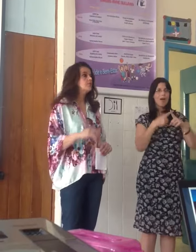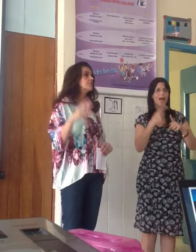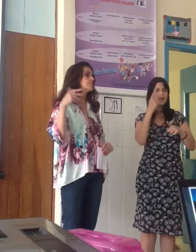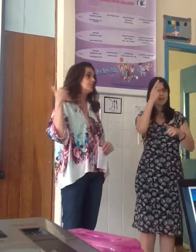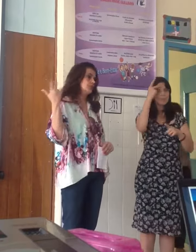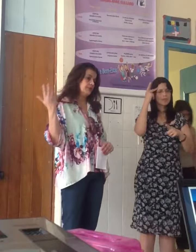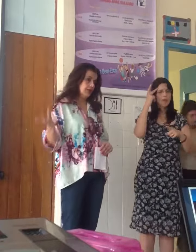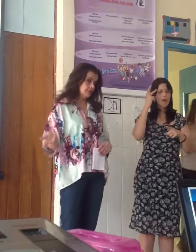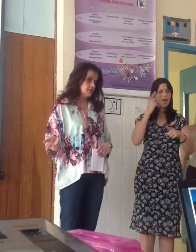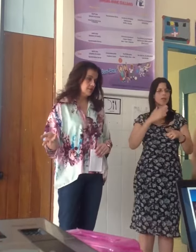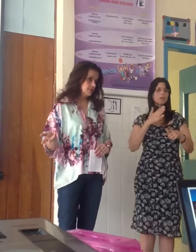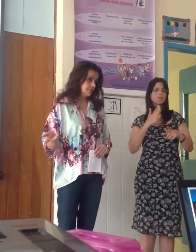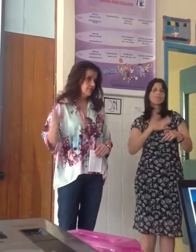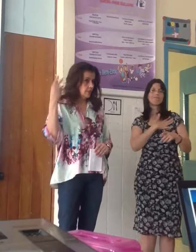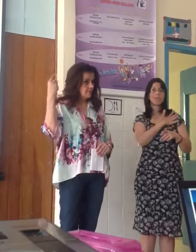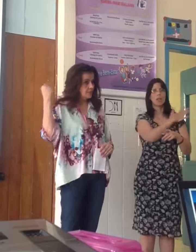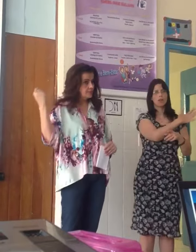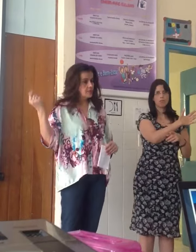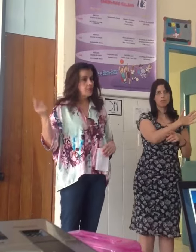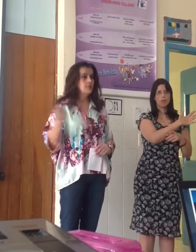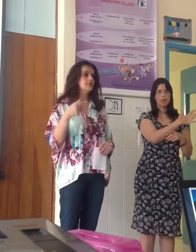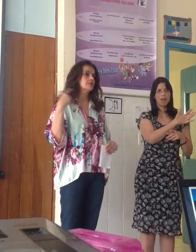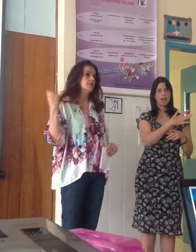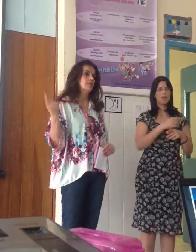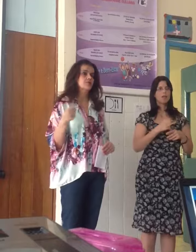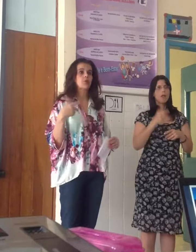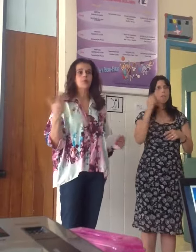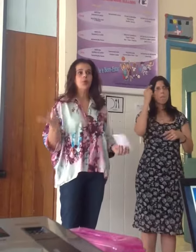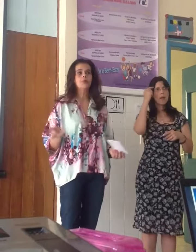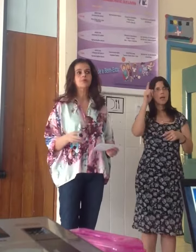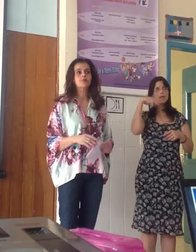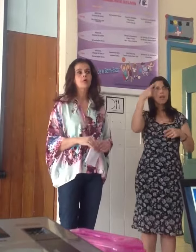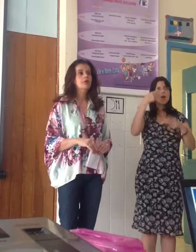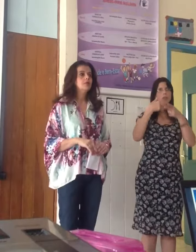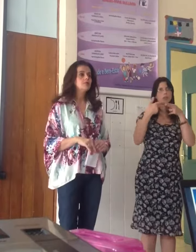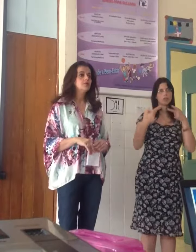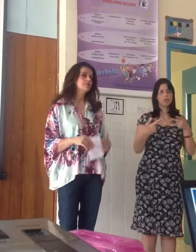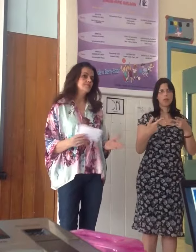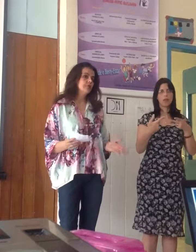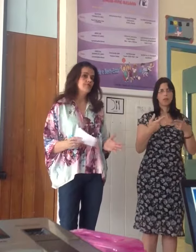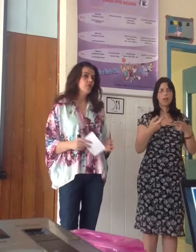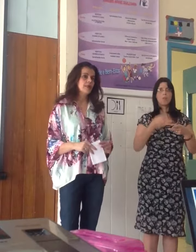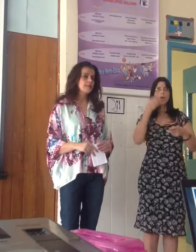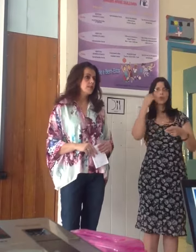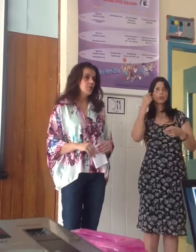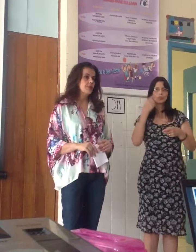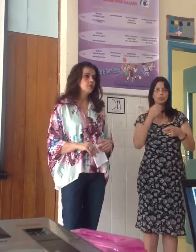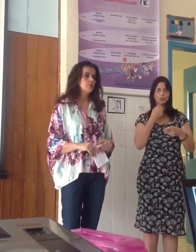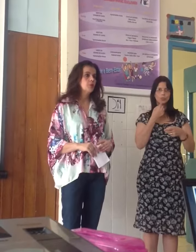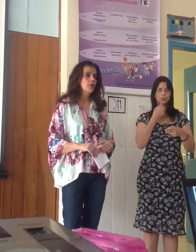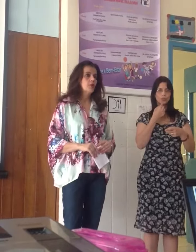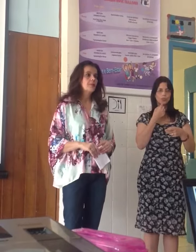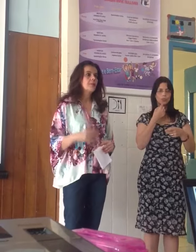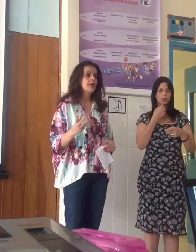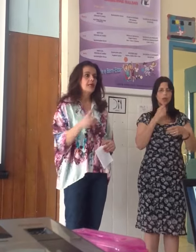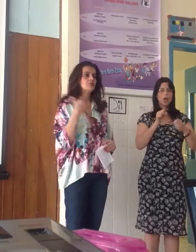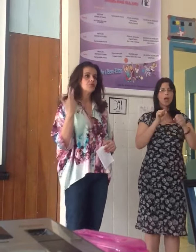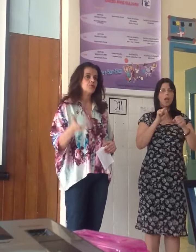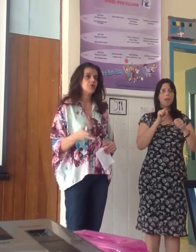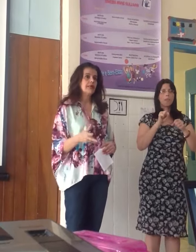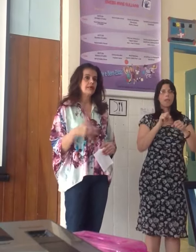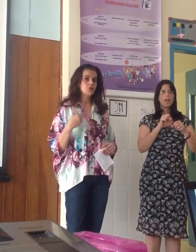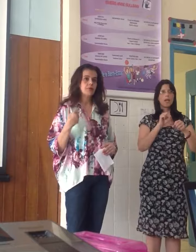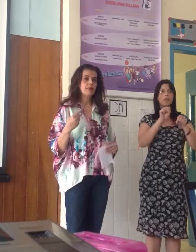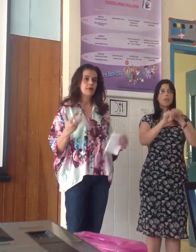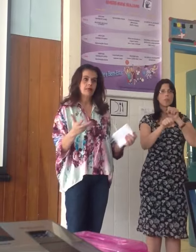têm outras prioridades, né, financeiras, ganhos econômicos. Então, a formação mesmo, preparar